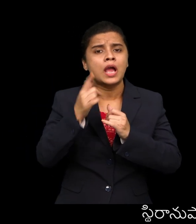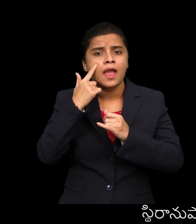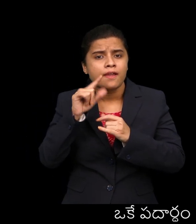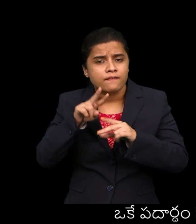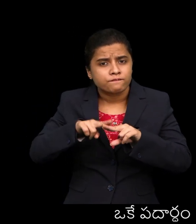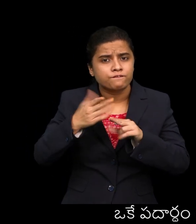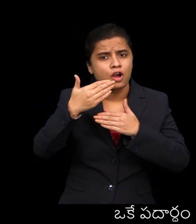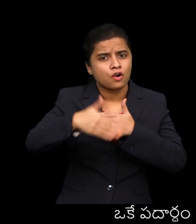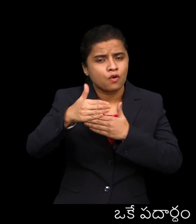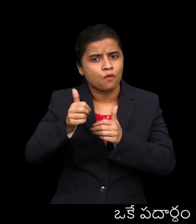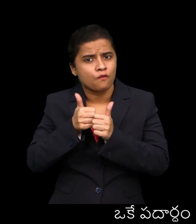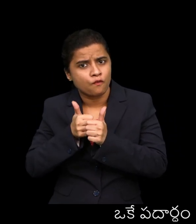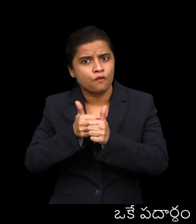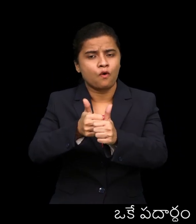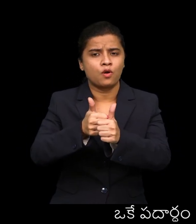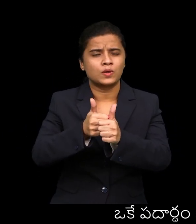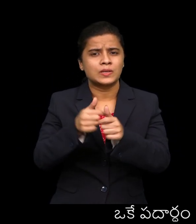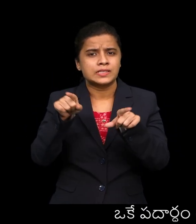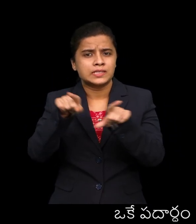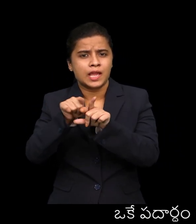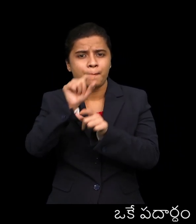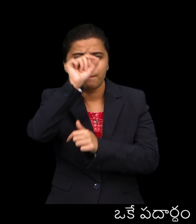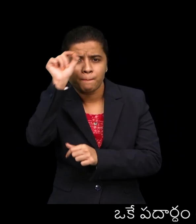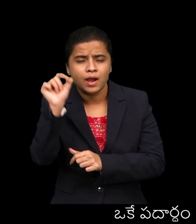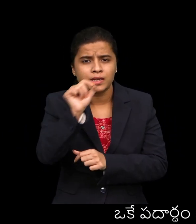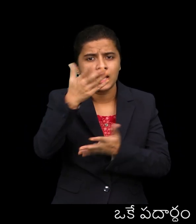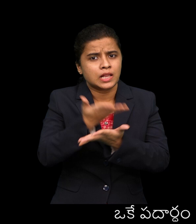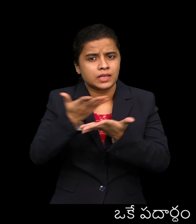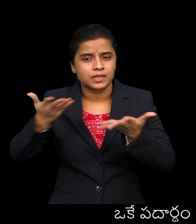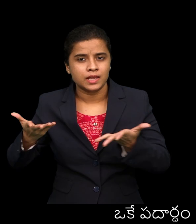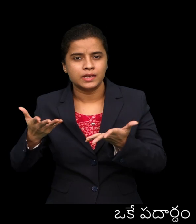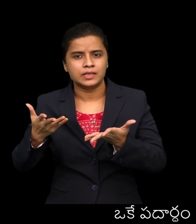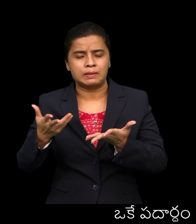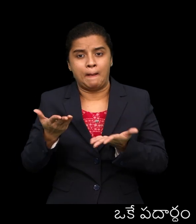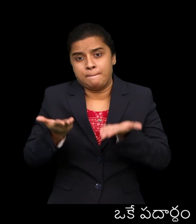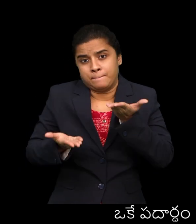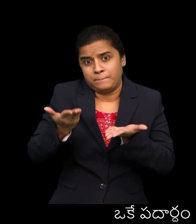అనుసరించాలంటే ఒకే పదార్థం యొక్క కణాలు భిన్నంగా ఉండకూడదు.